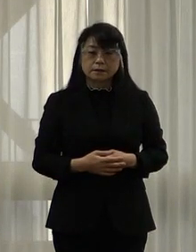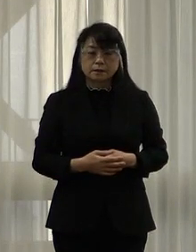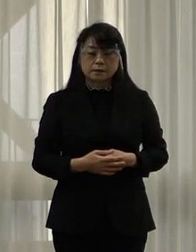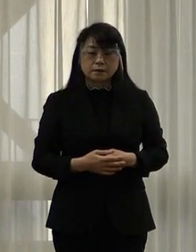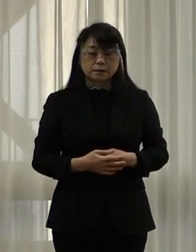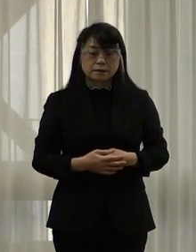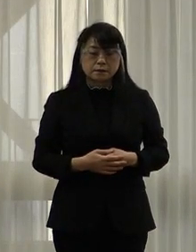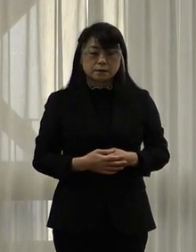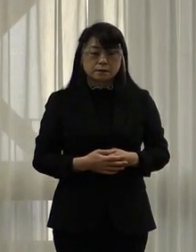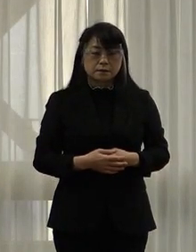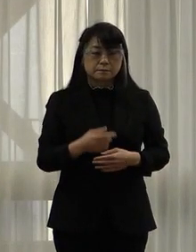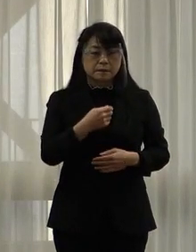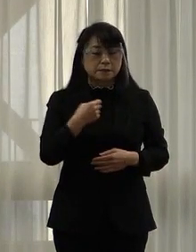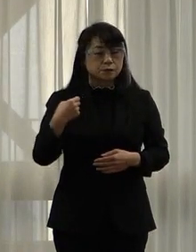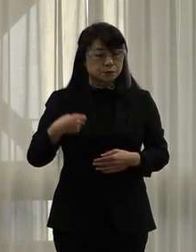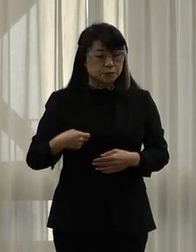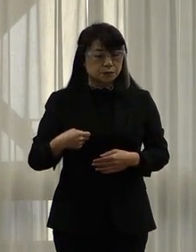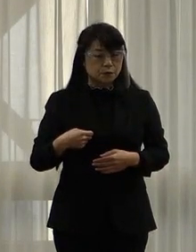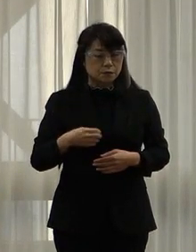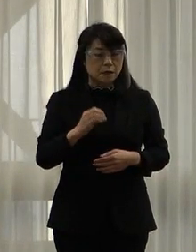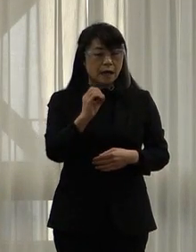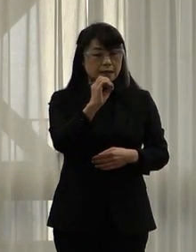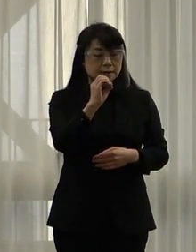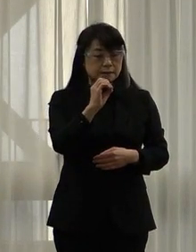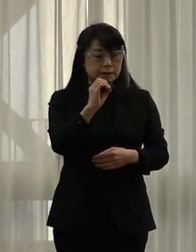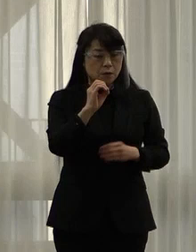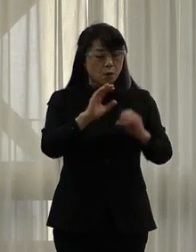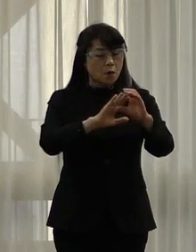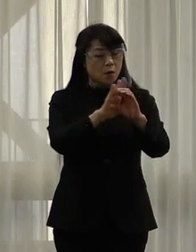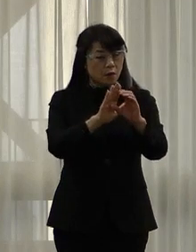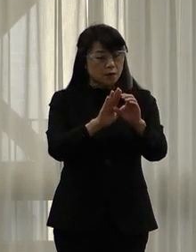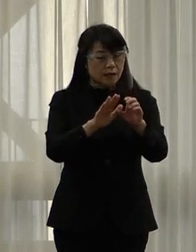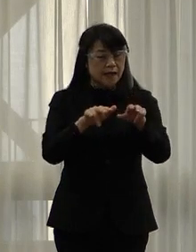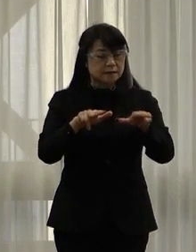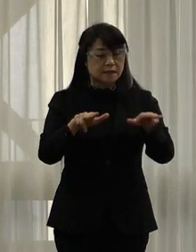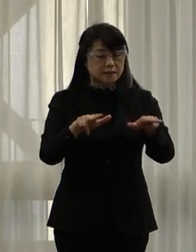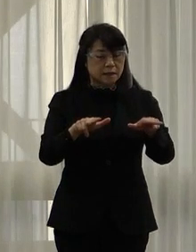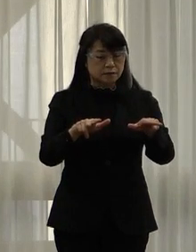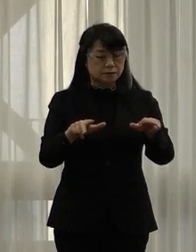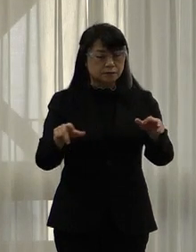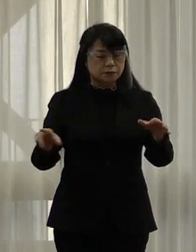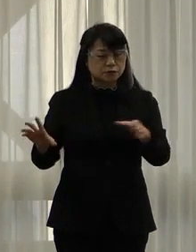中国が長くゼロコロナ政策を取っていて、それが